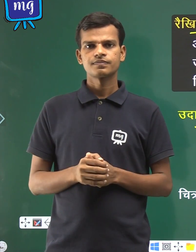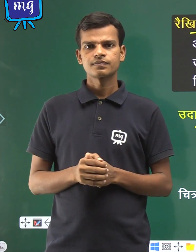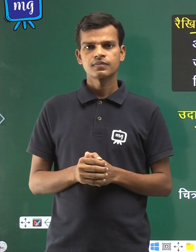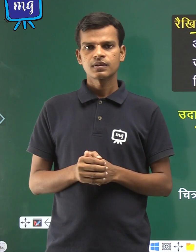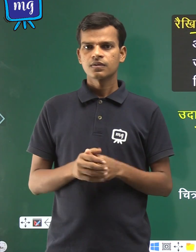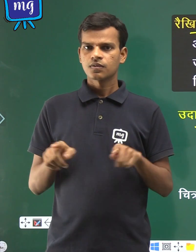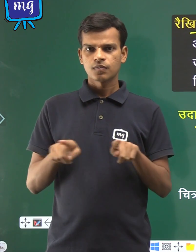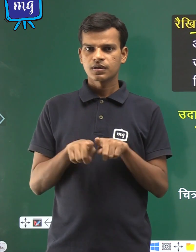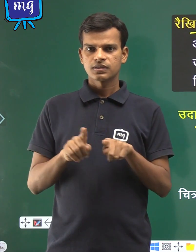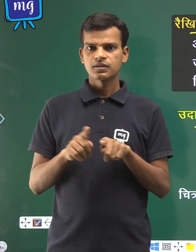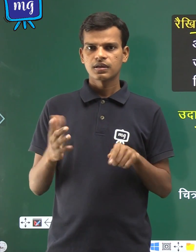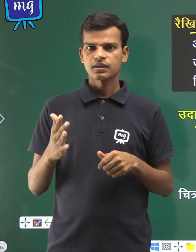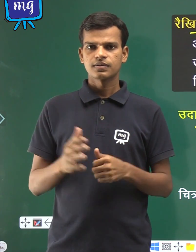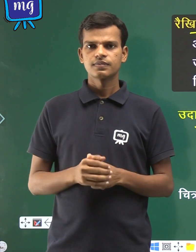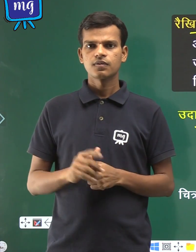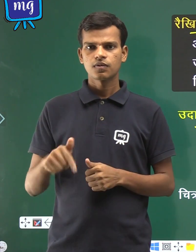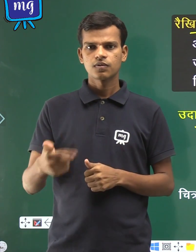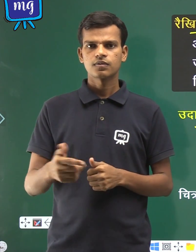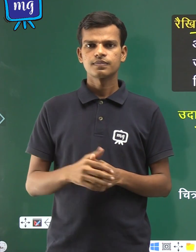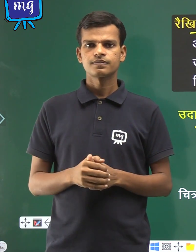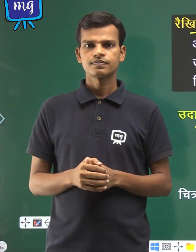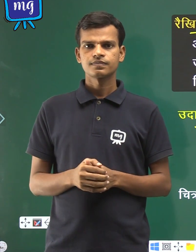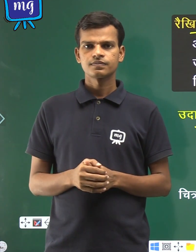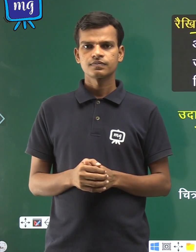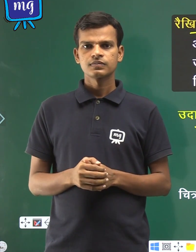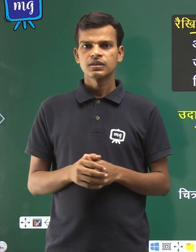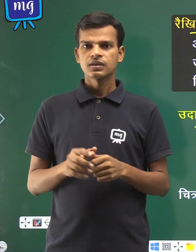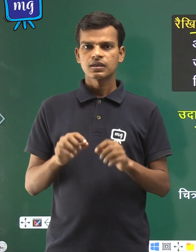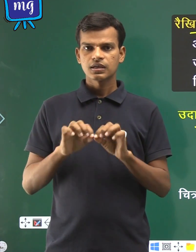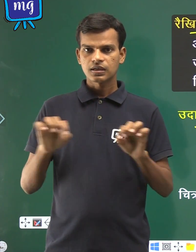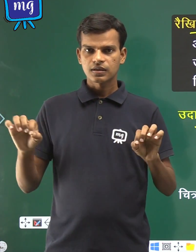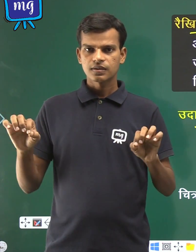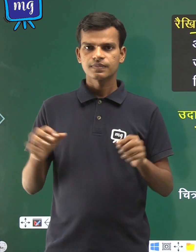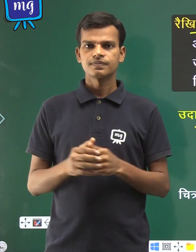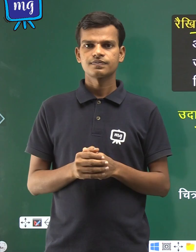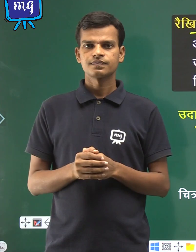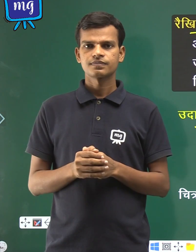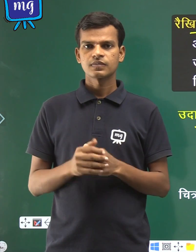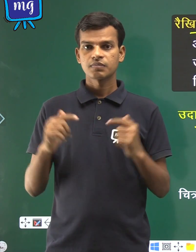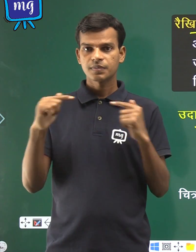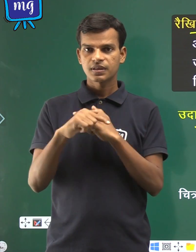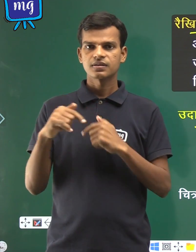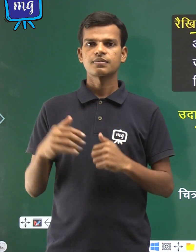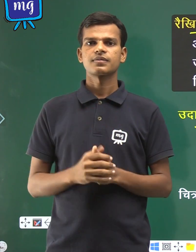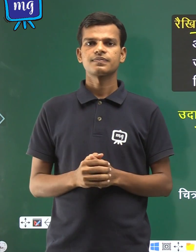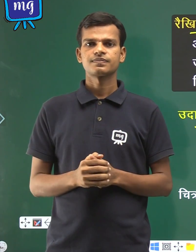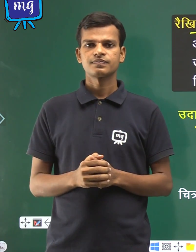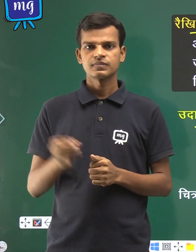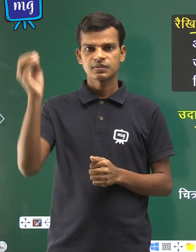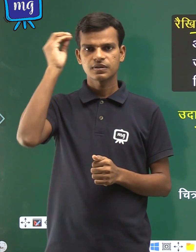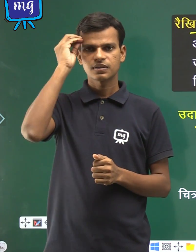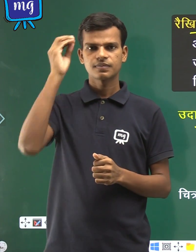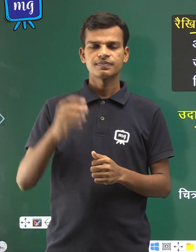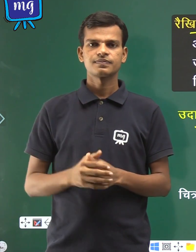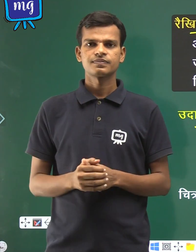उभयनिष्ठ नहीं हैं और किरणें विपरीत दिशा में है। समझ आ